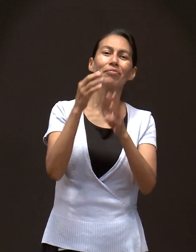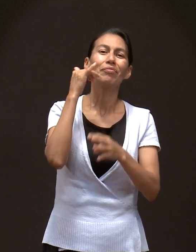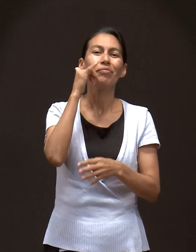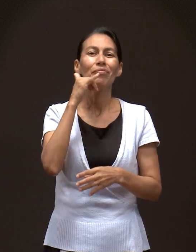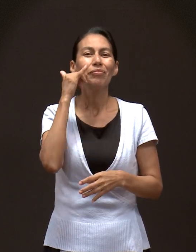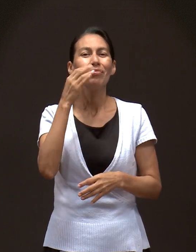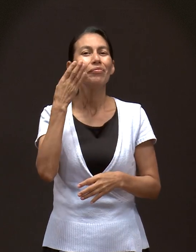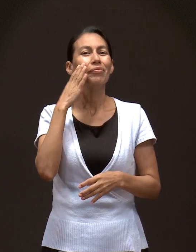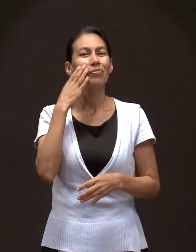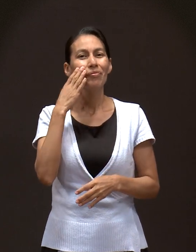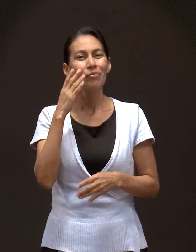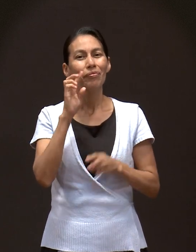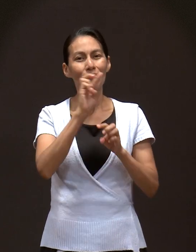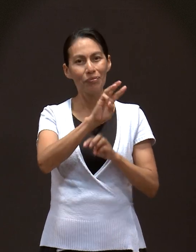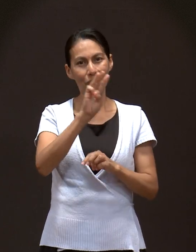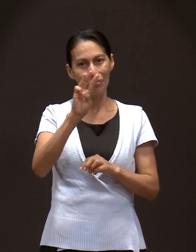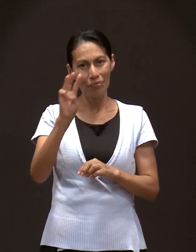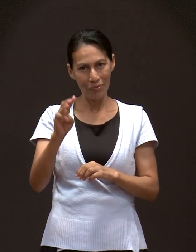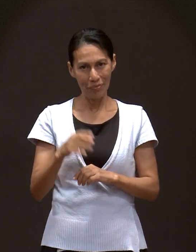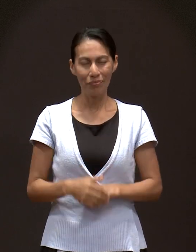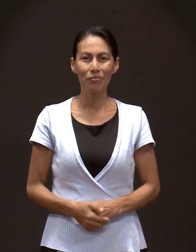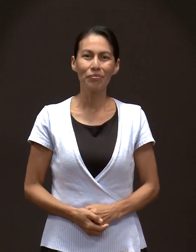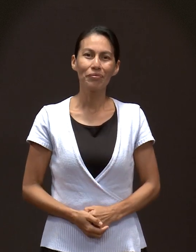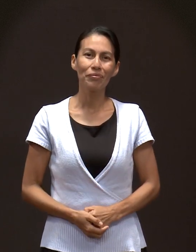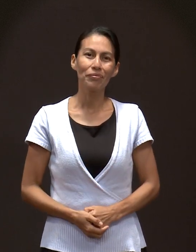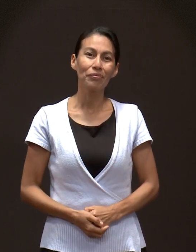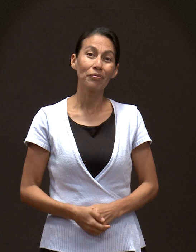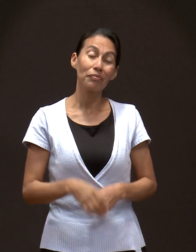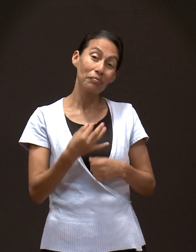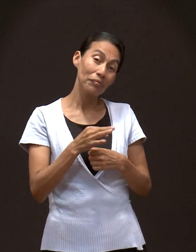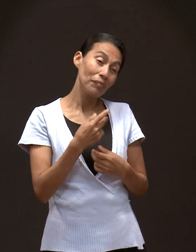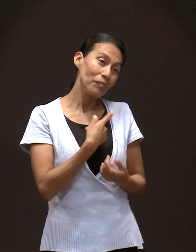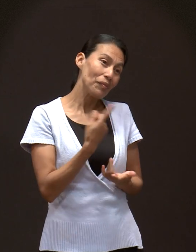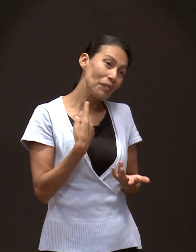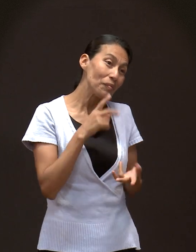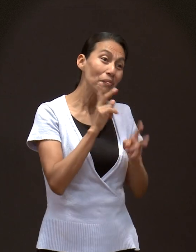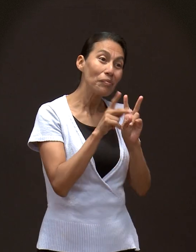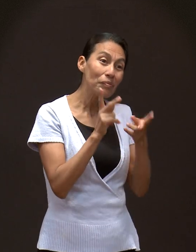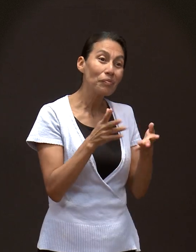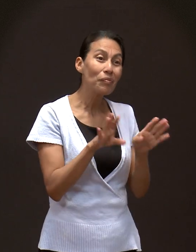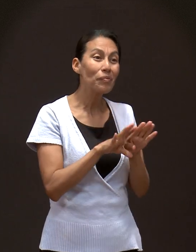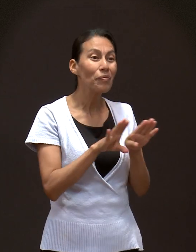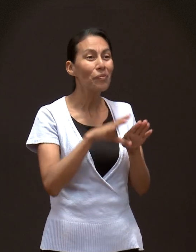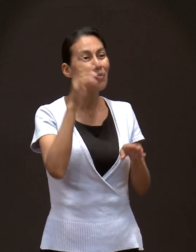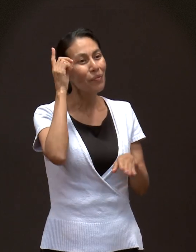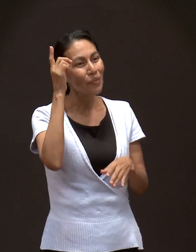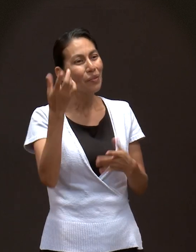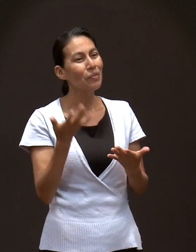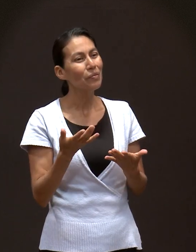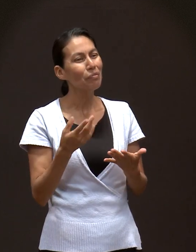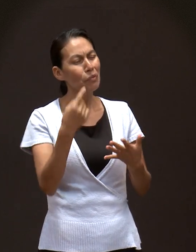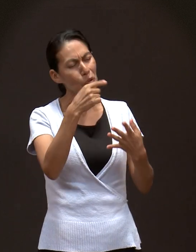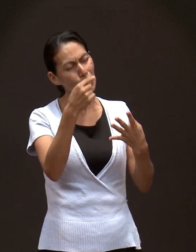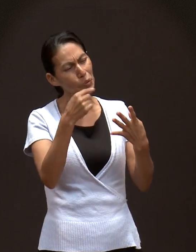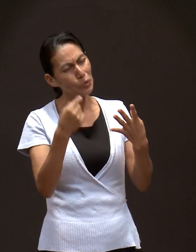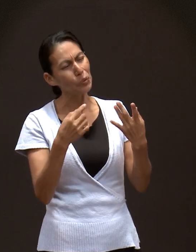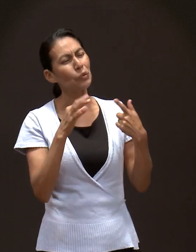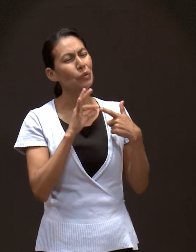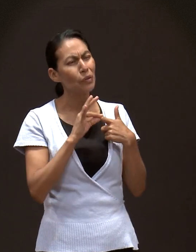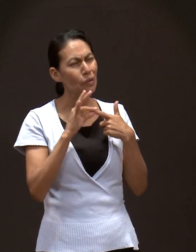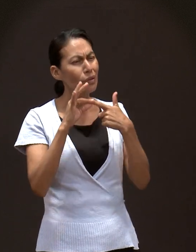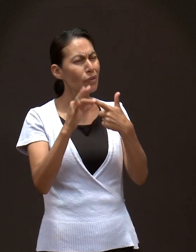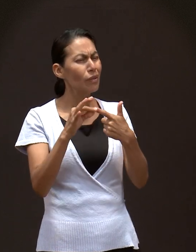que pasan en pantalla constantemente. Mientras nosotros platicamos acá de tantas cosas que Dios hace en nuestra vida,